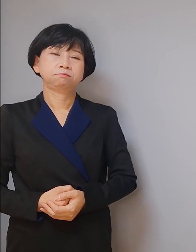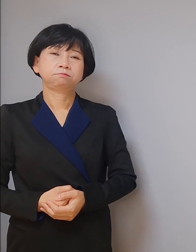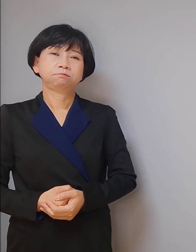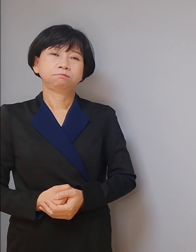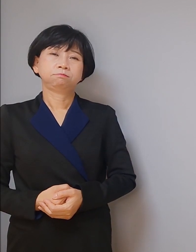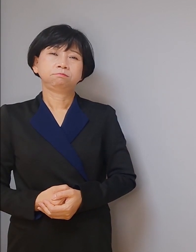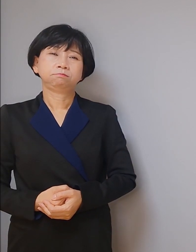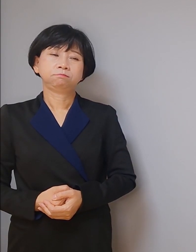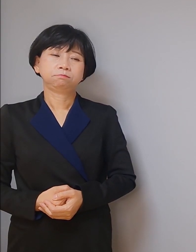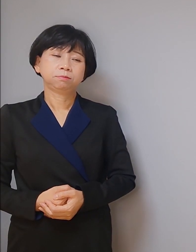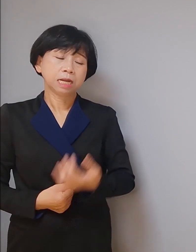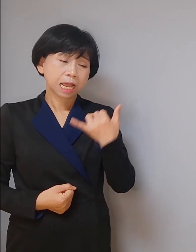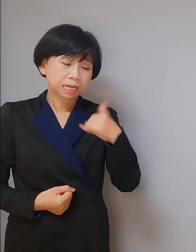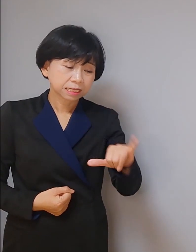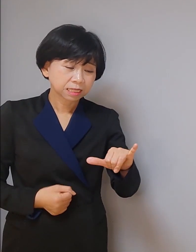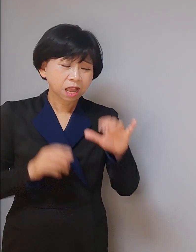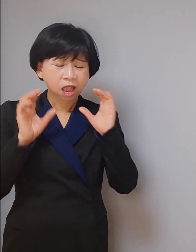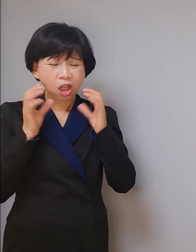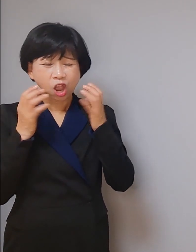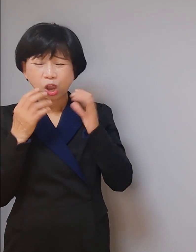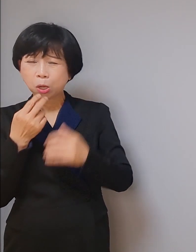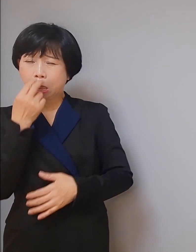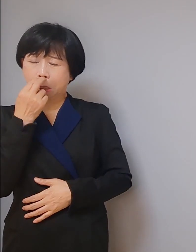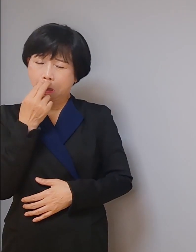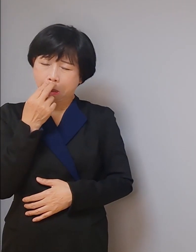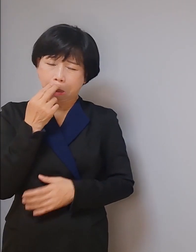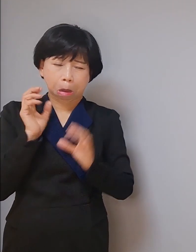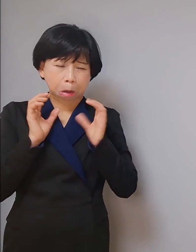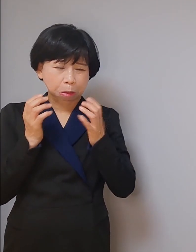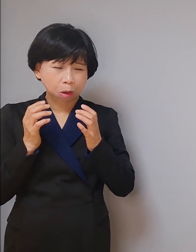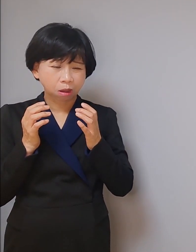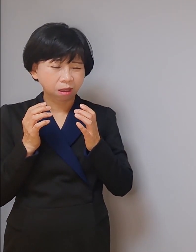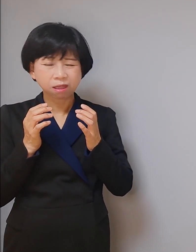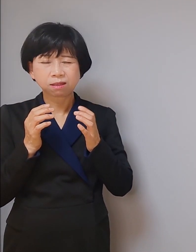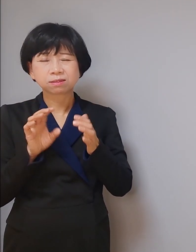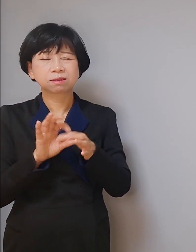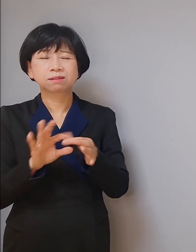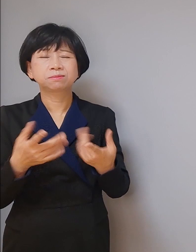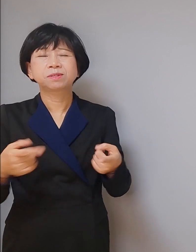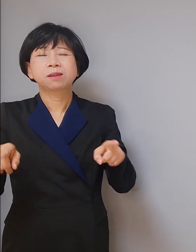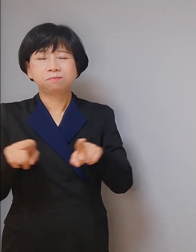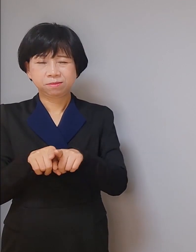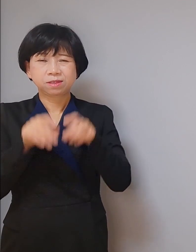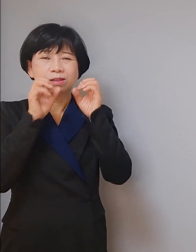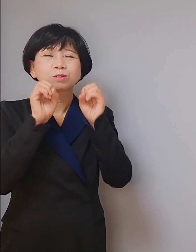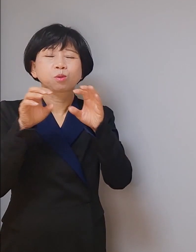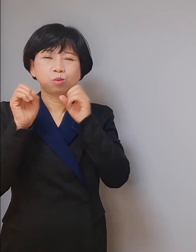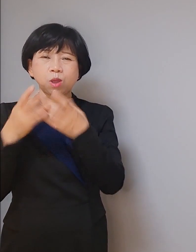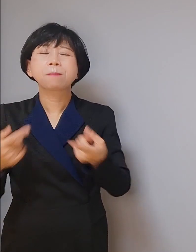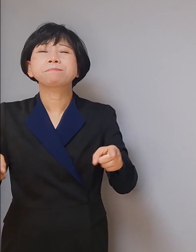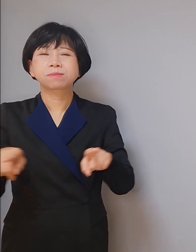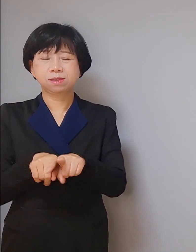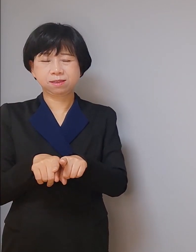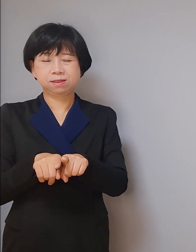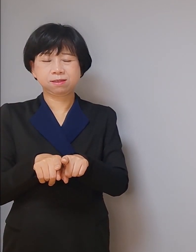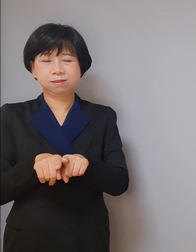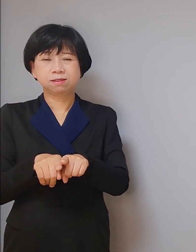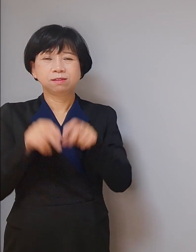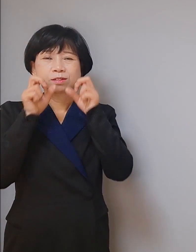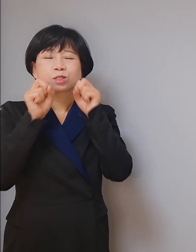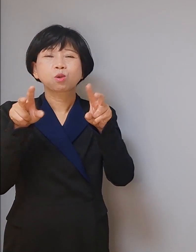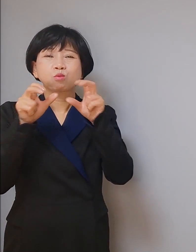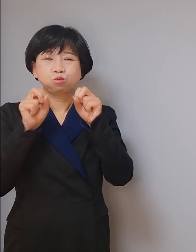우리 다음 세대가 너무 어려서 아무것도 모르는 것 같아도 함께 전도해야, 함께 선교해야